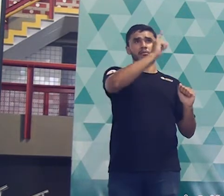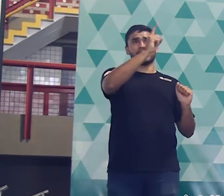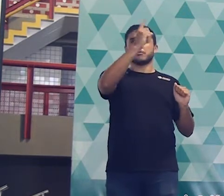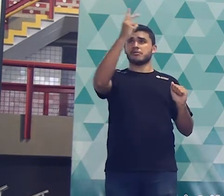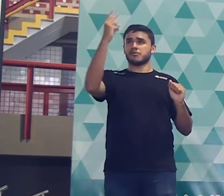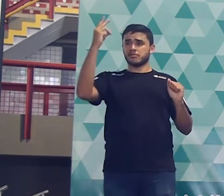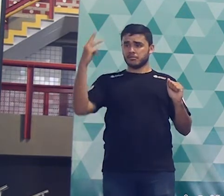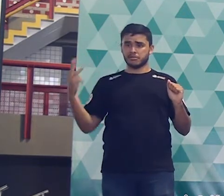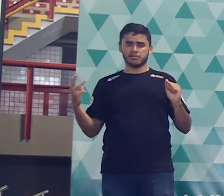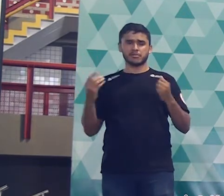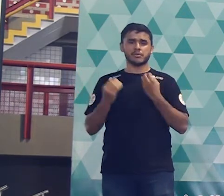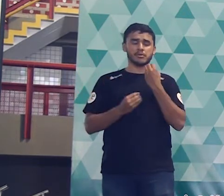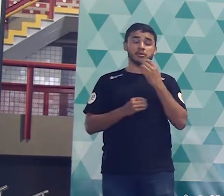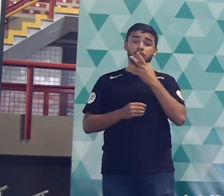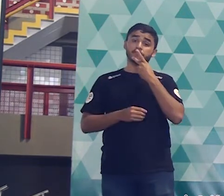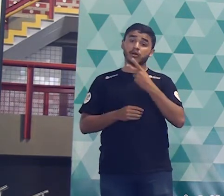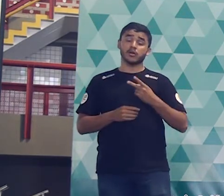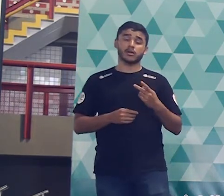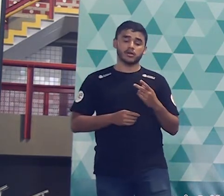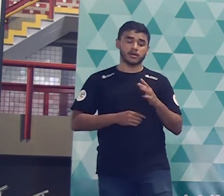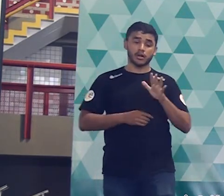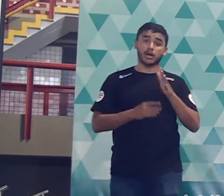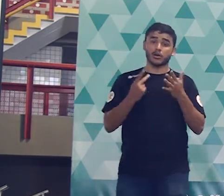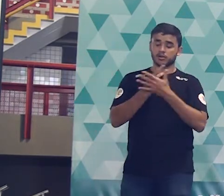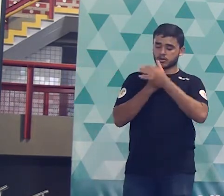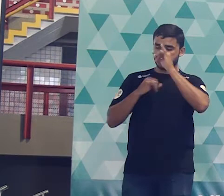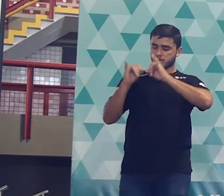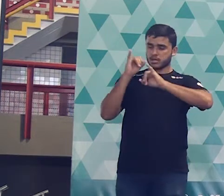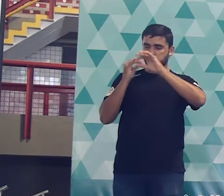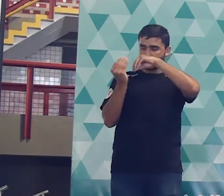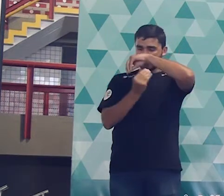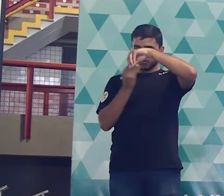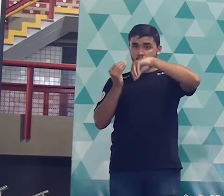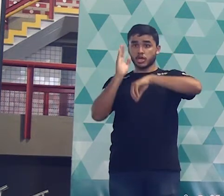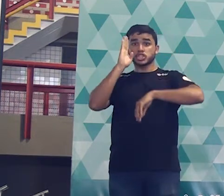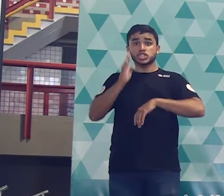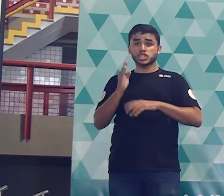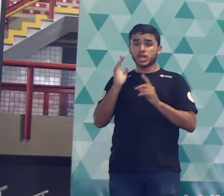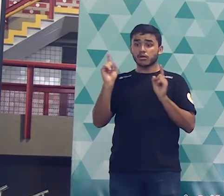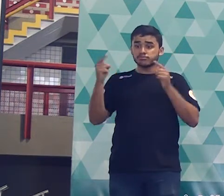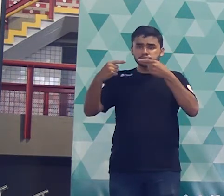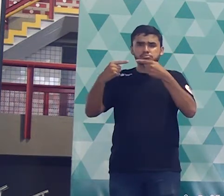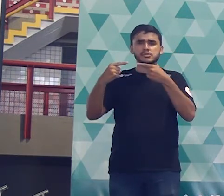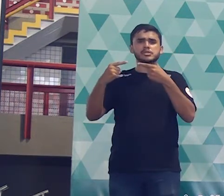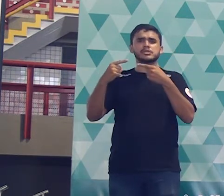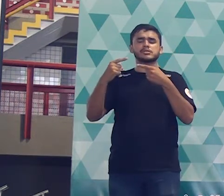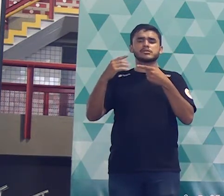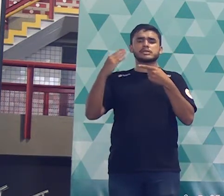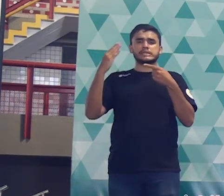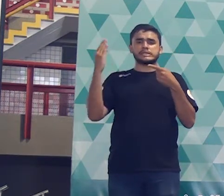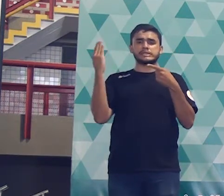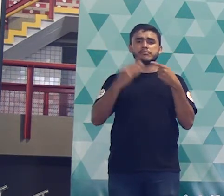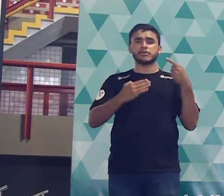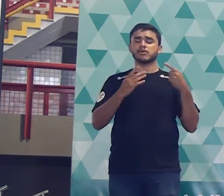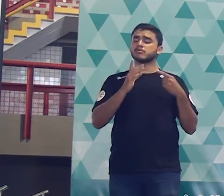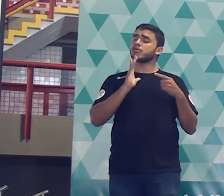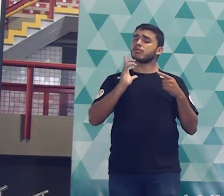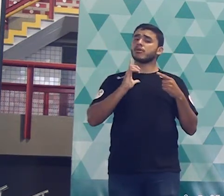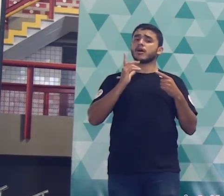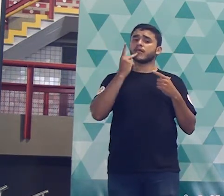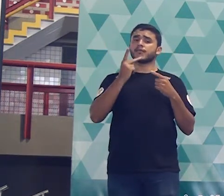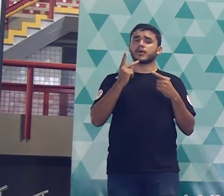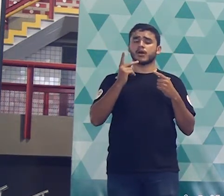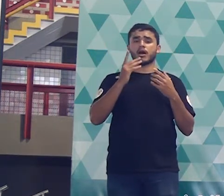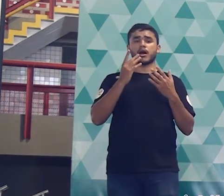É porque existem reações químicas que não acontecem de forma direta. Existem reações químicas que acontecem de formas um pouco